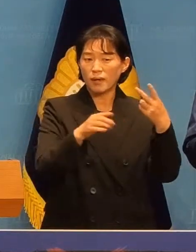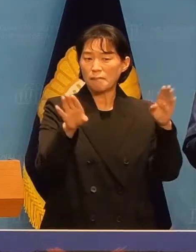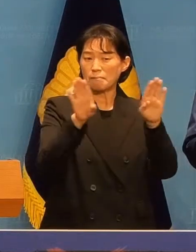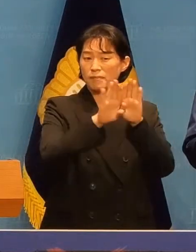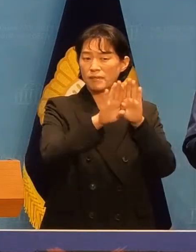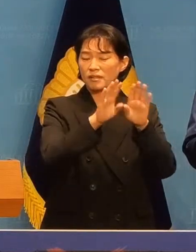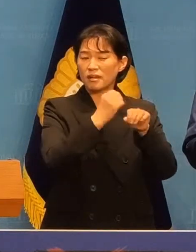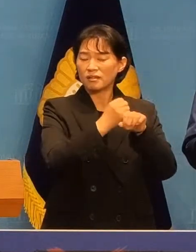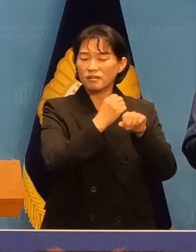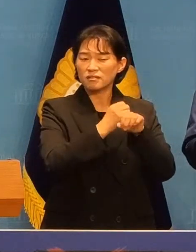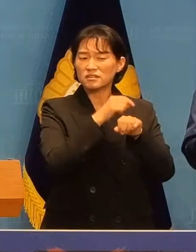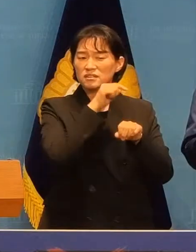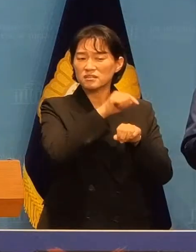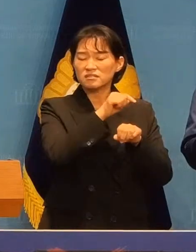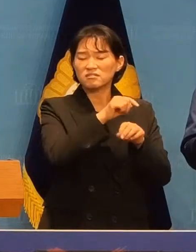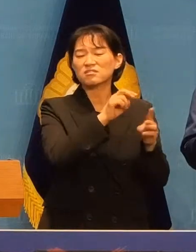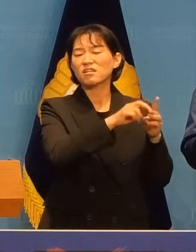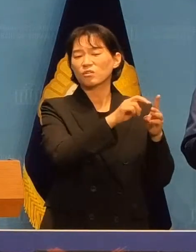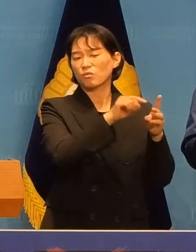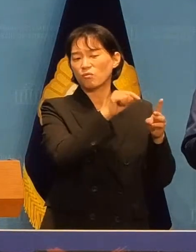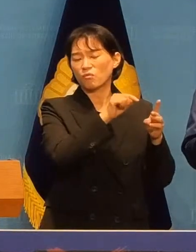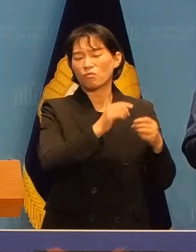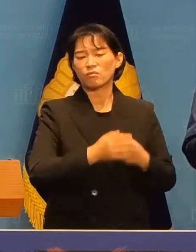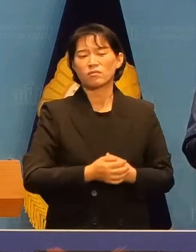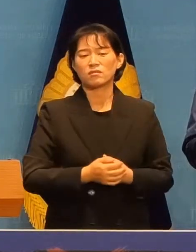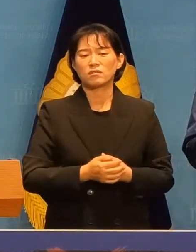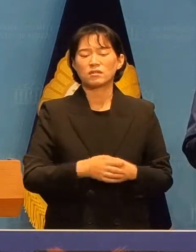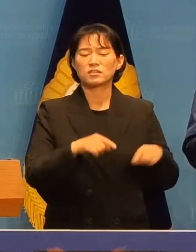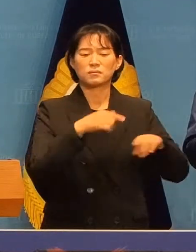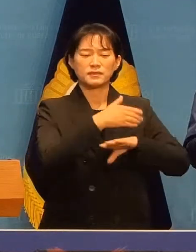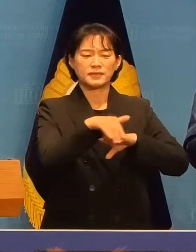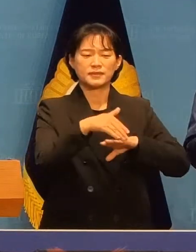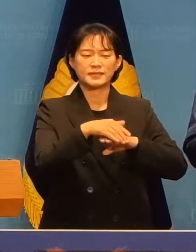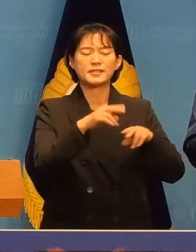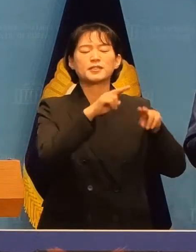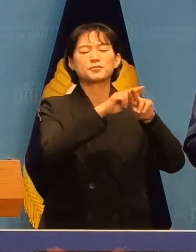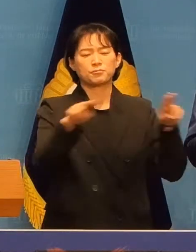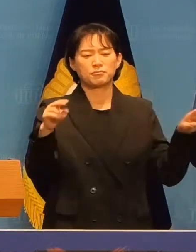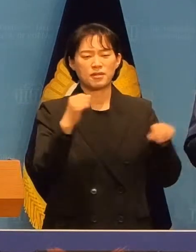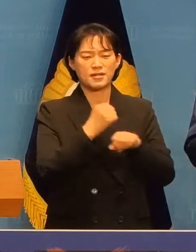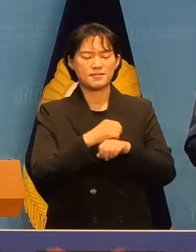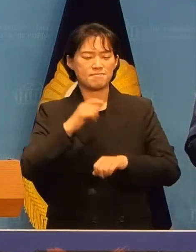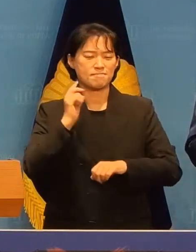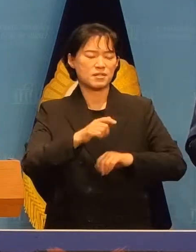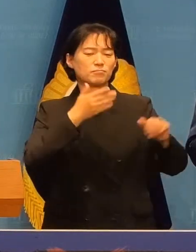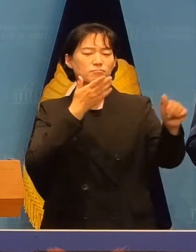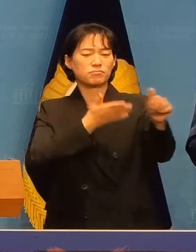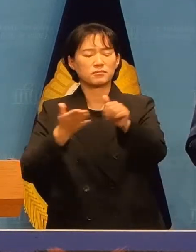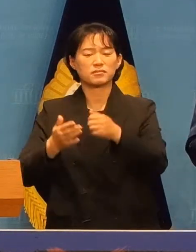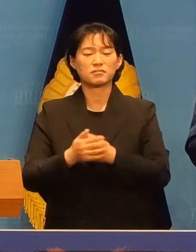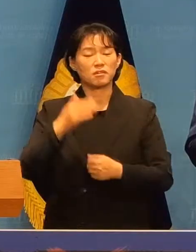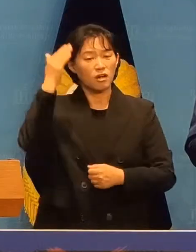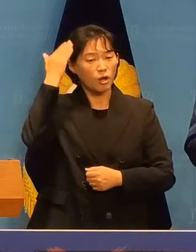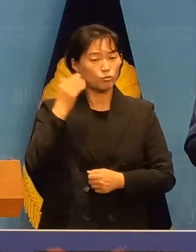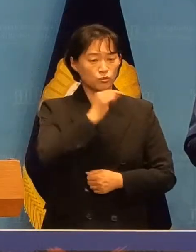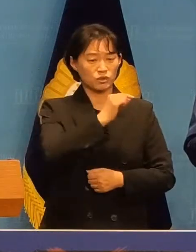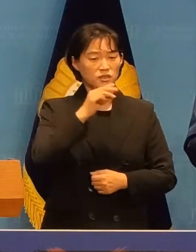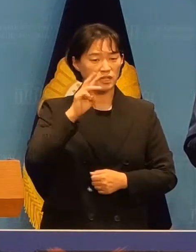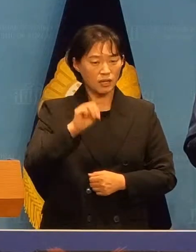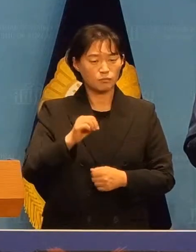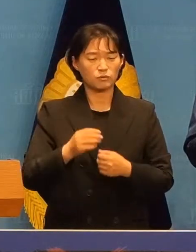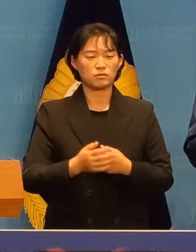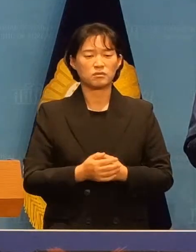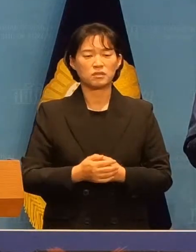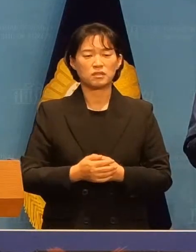하는 직영 서비스 센터 이 정책을 철회하기를 강력하게 촉구합니다. 한국GM은 수익 악화를